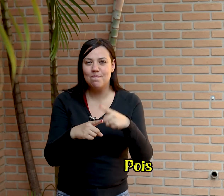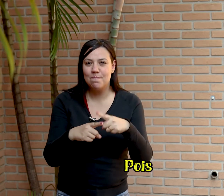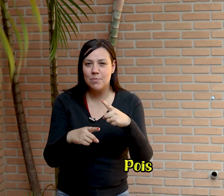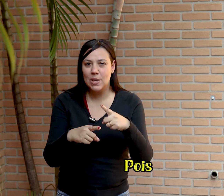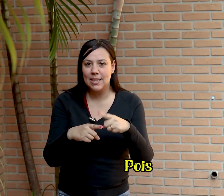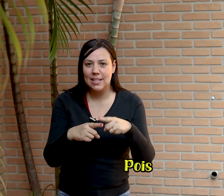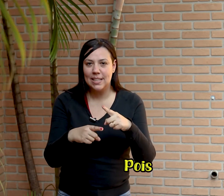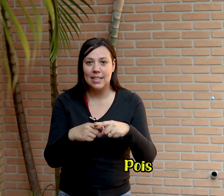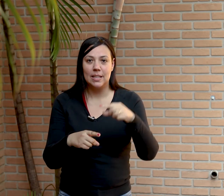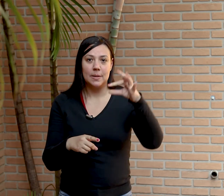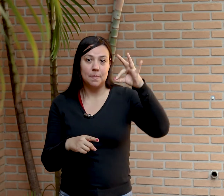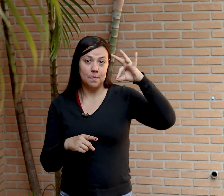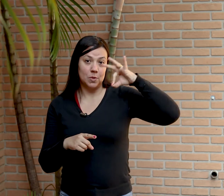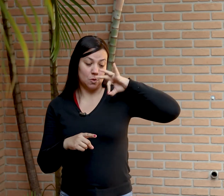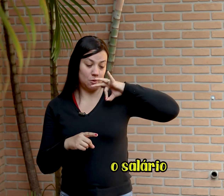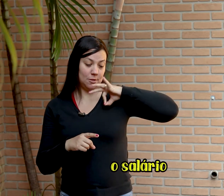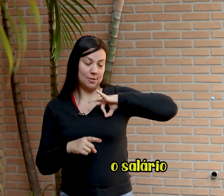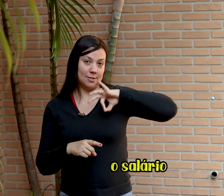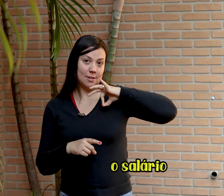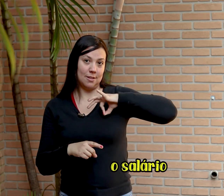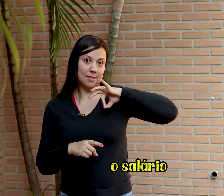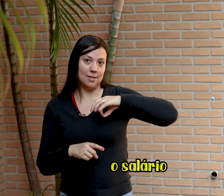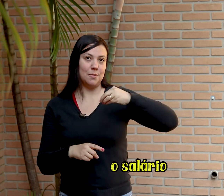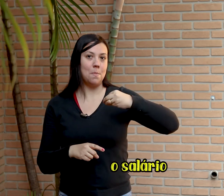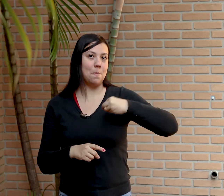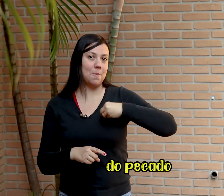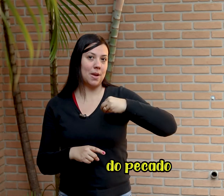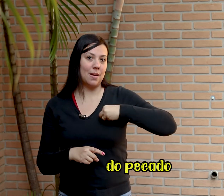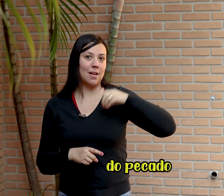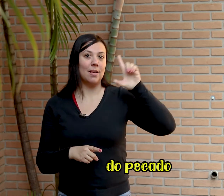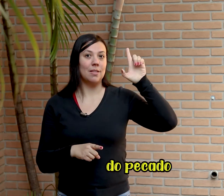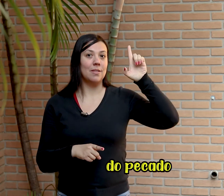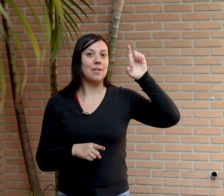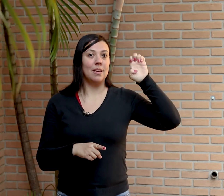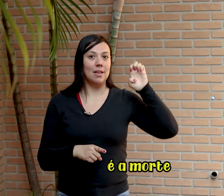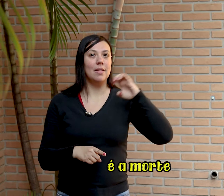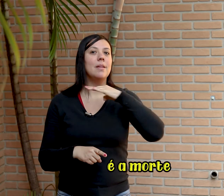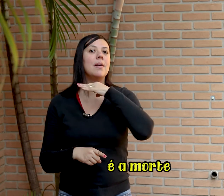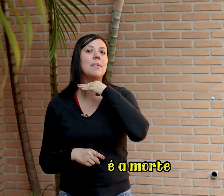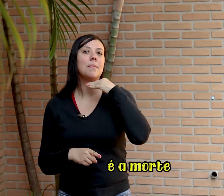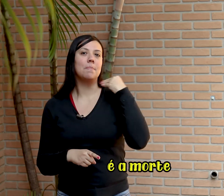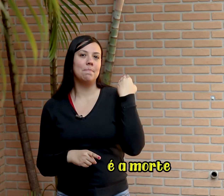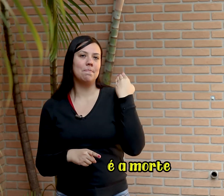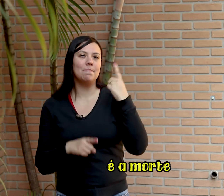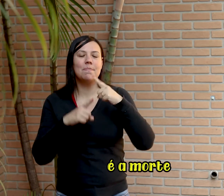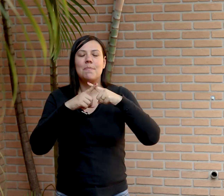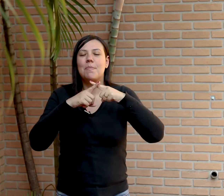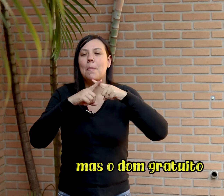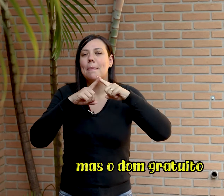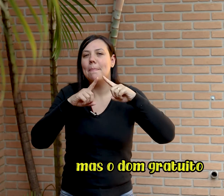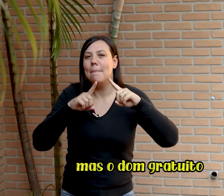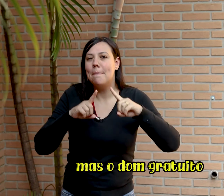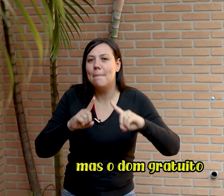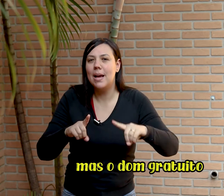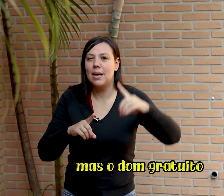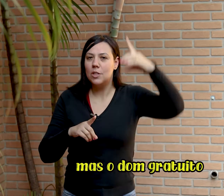Pois o salário do pecado é a morte, mas o